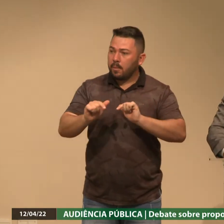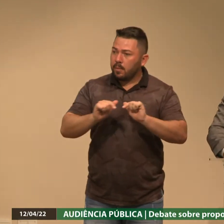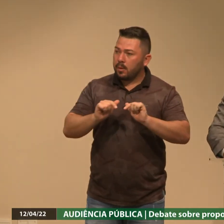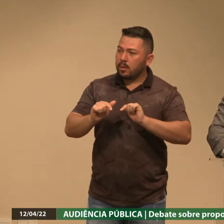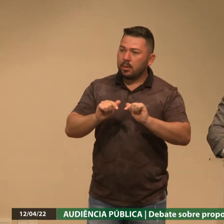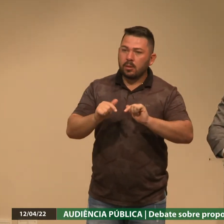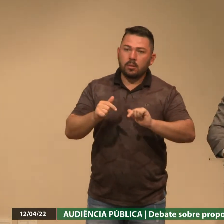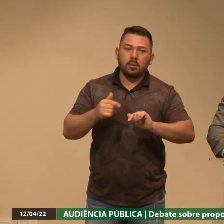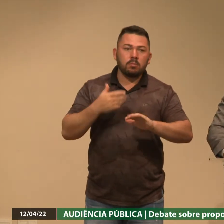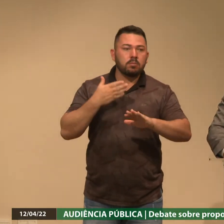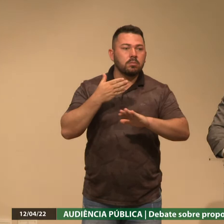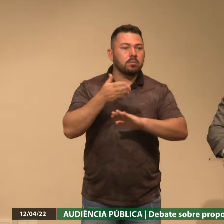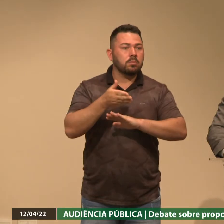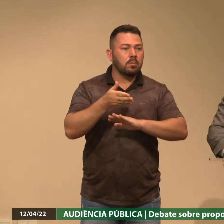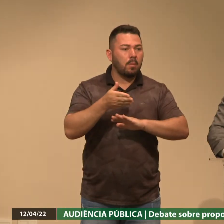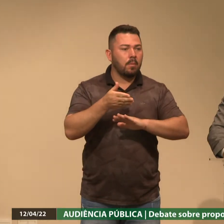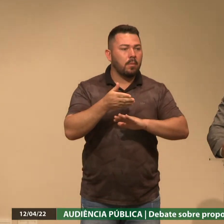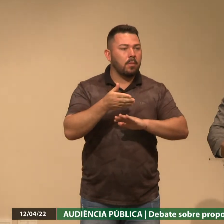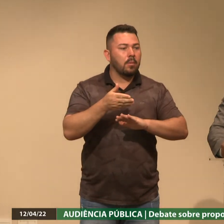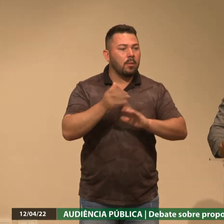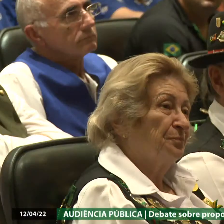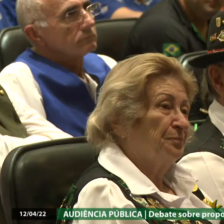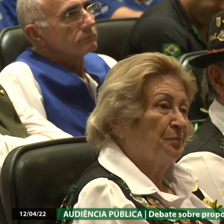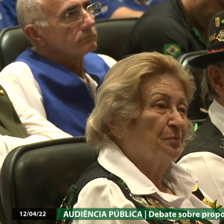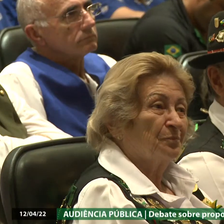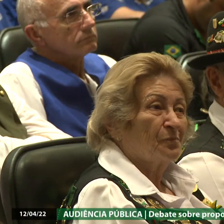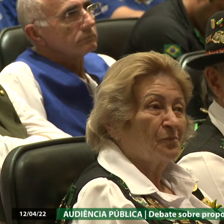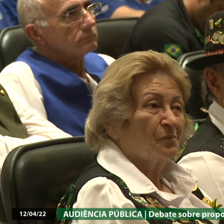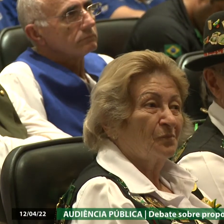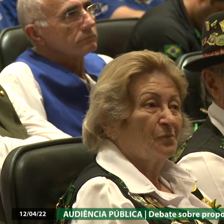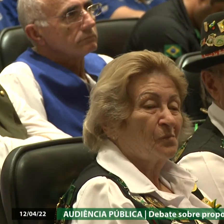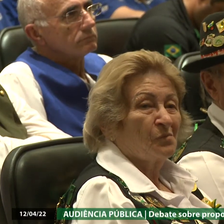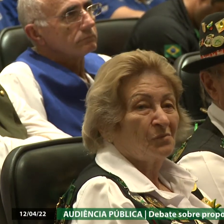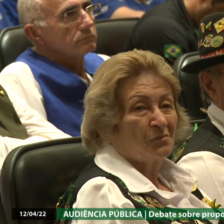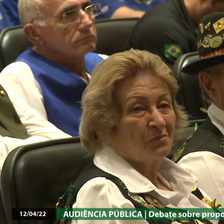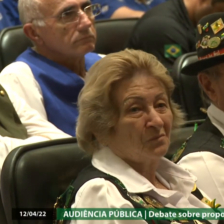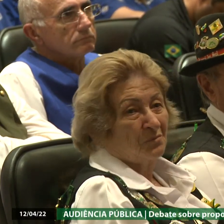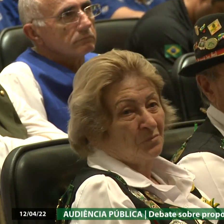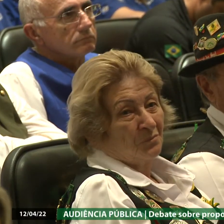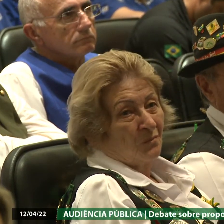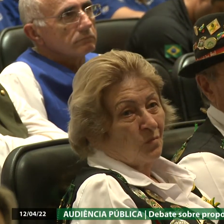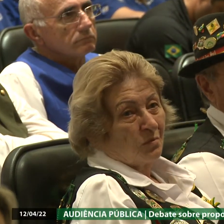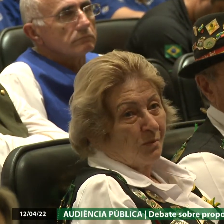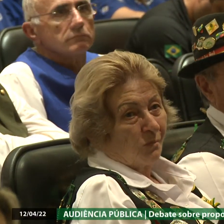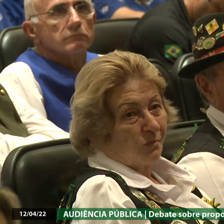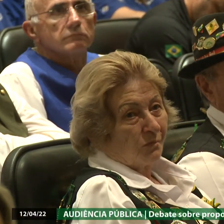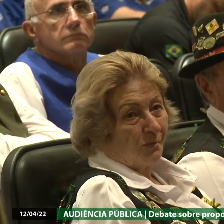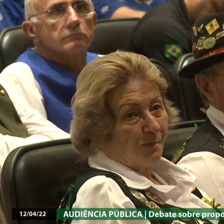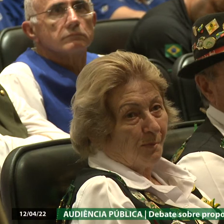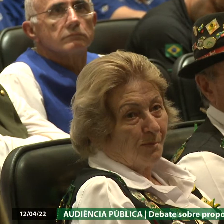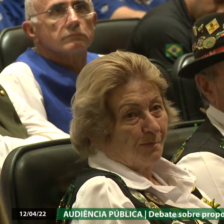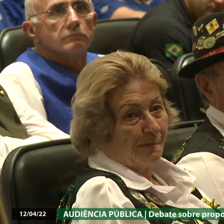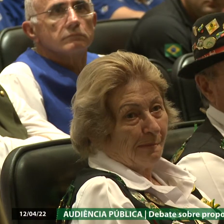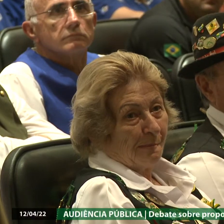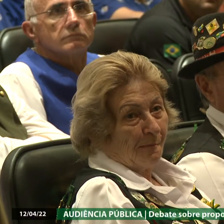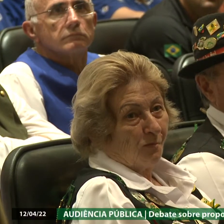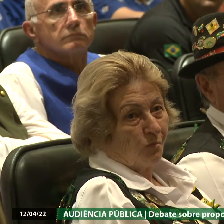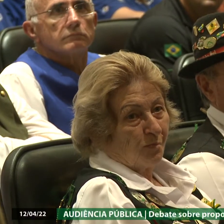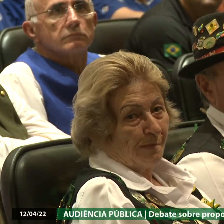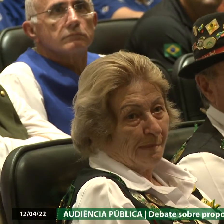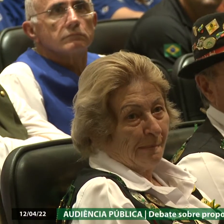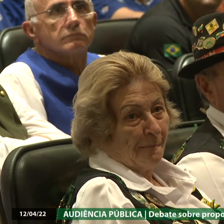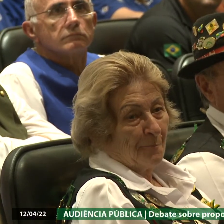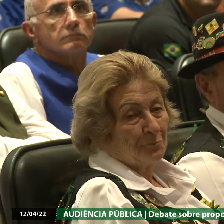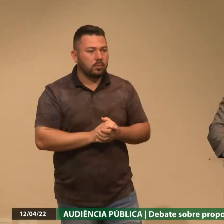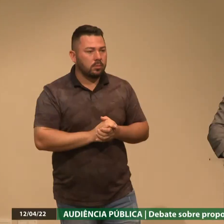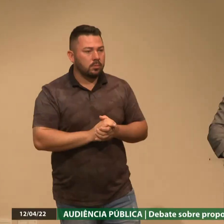ainda a possibilidade de fazer inclusão de novos municípios e quando lhe perguntaram se em quantos municípios vão na rota